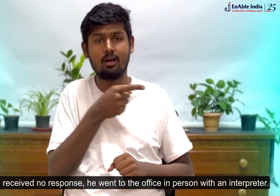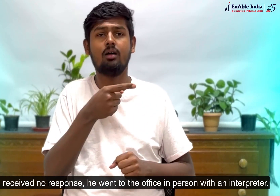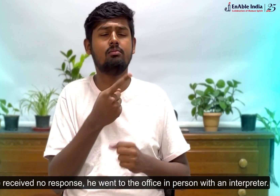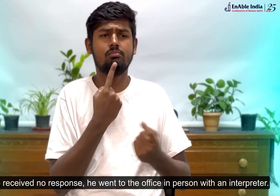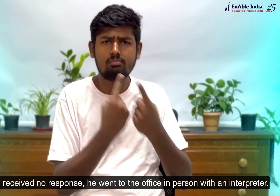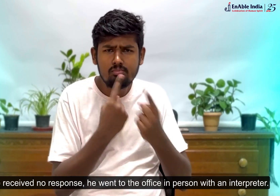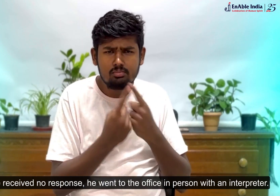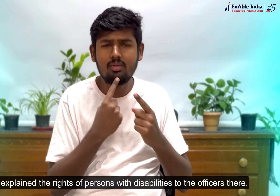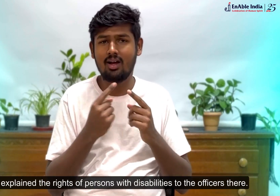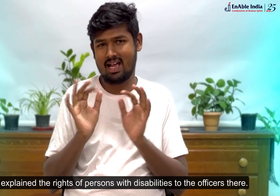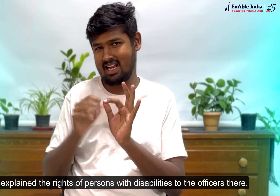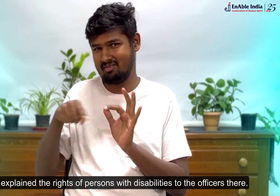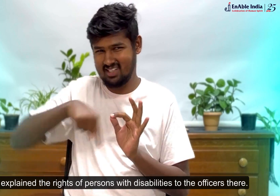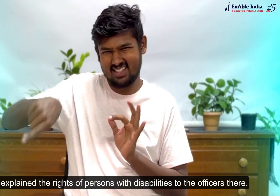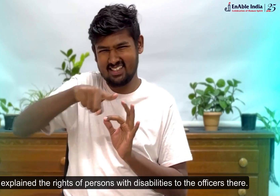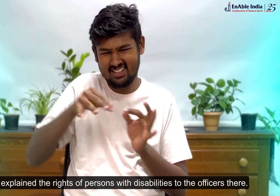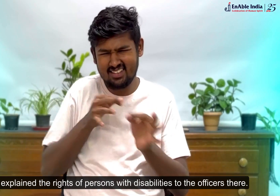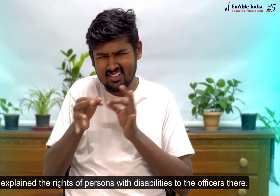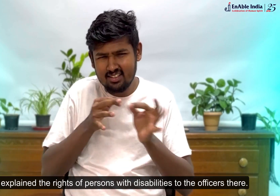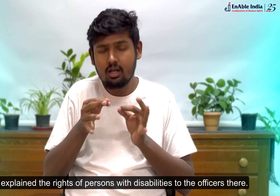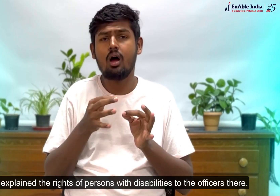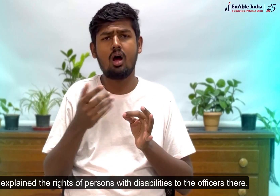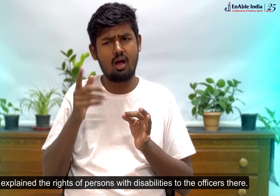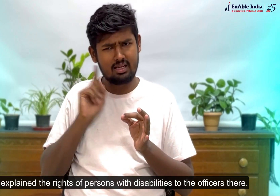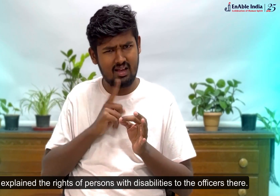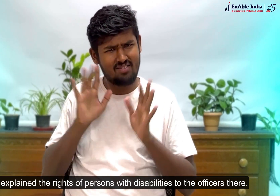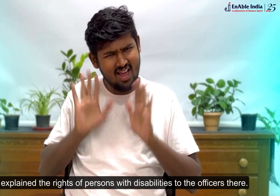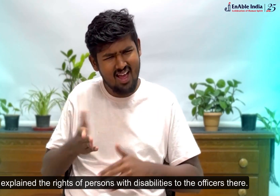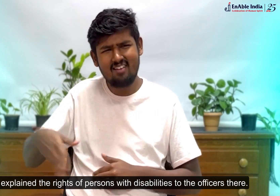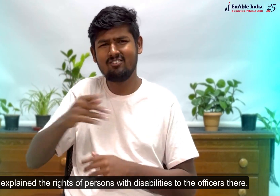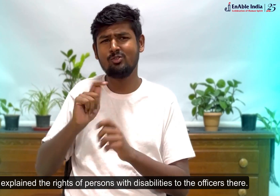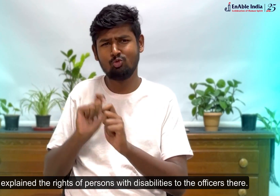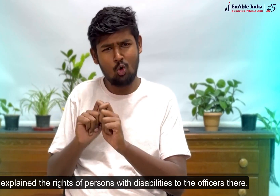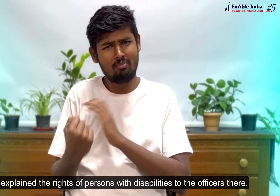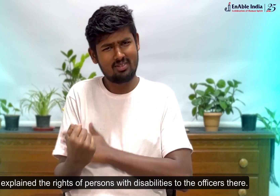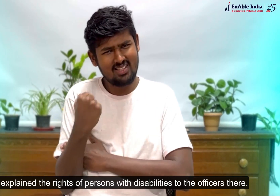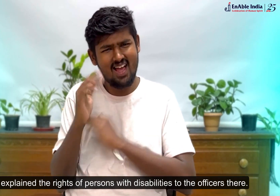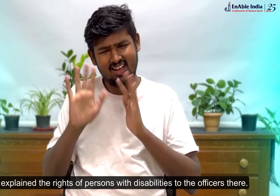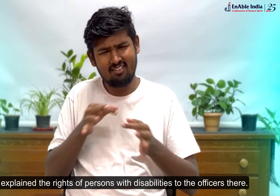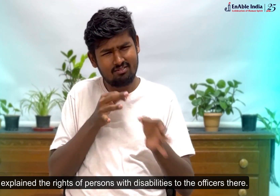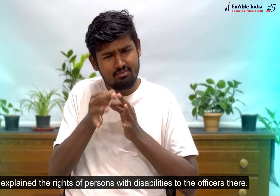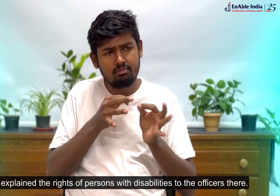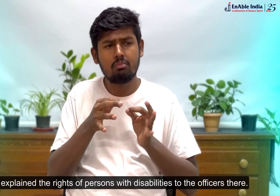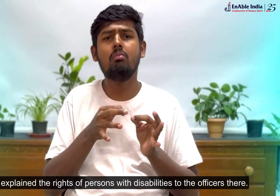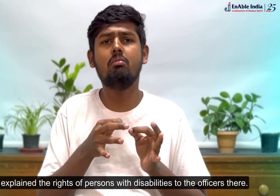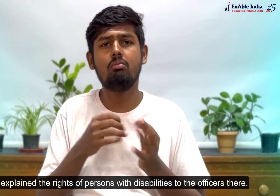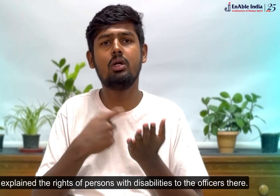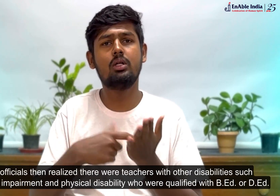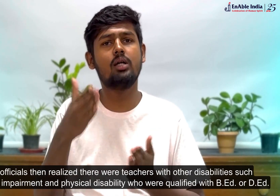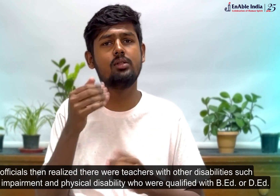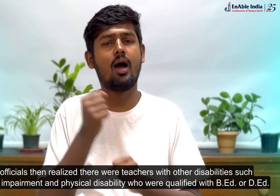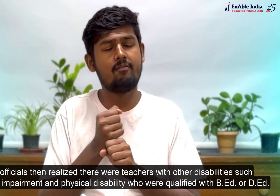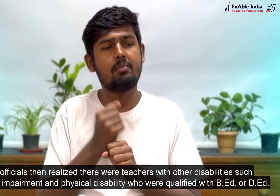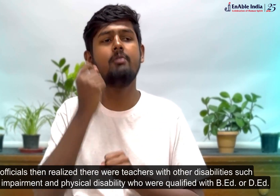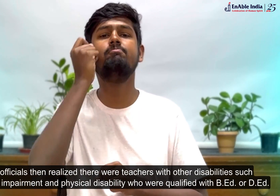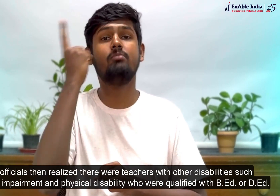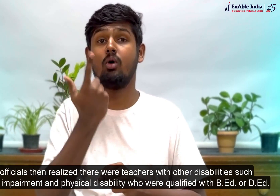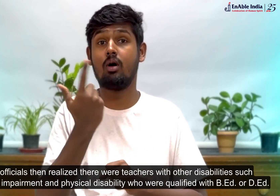जब उन्हें कोई प्रतिक्रिया नहीं मिली तो वे एक इंटरप्रेटर के साथ व्यक्तिगत रूप में कार्यालय गए। उन्होंने वहां विकलांगों के अधिकारों के बारे